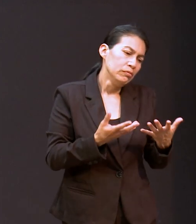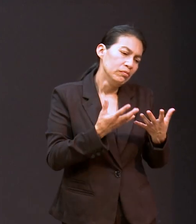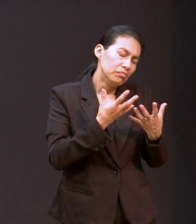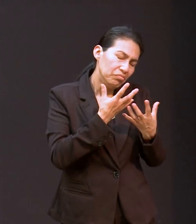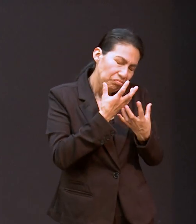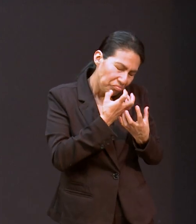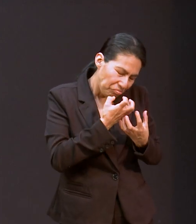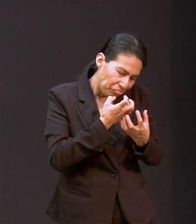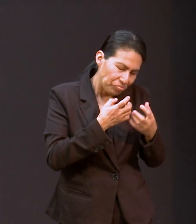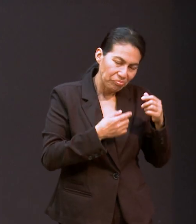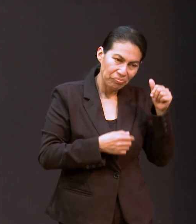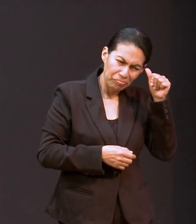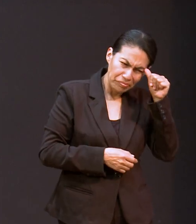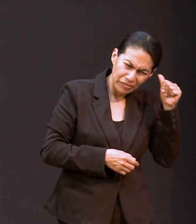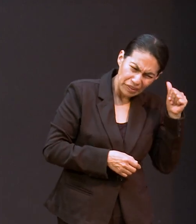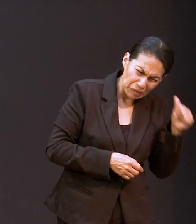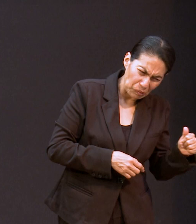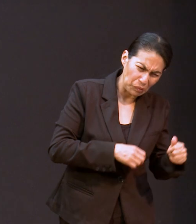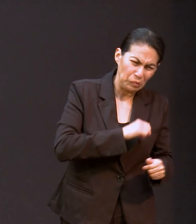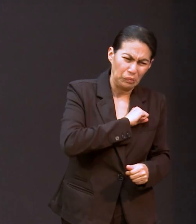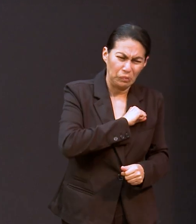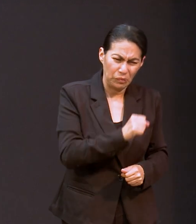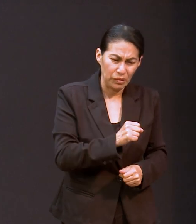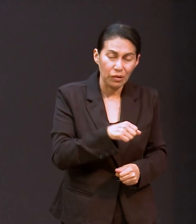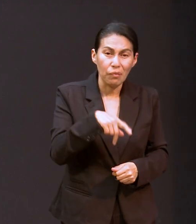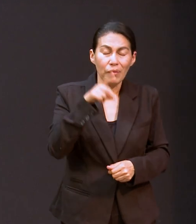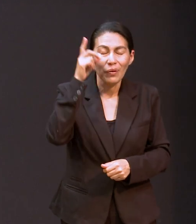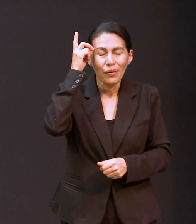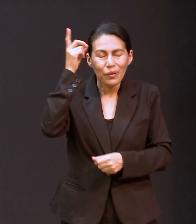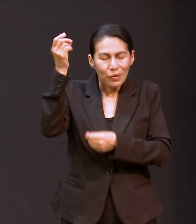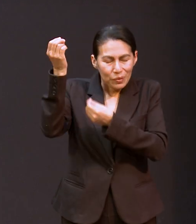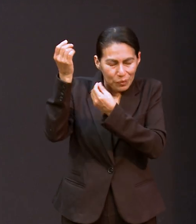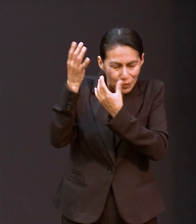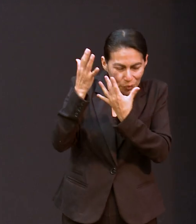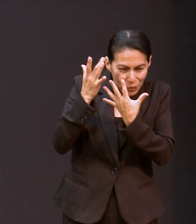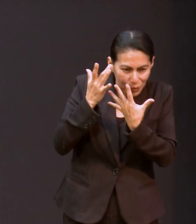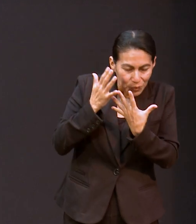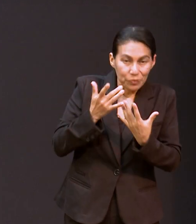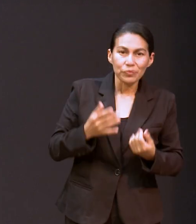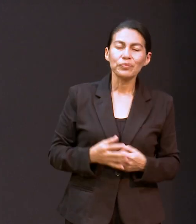frágiles pecadores como nosotros Claro